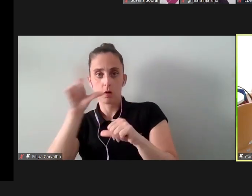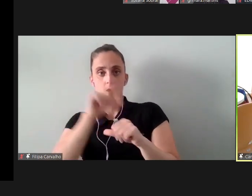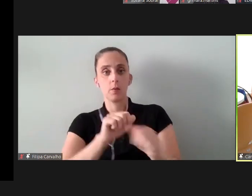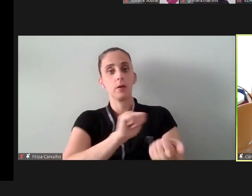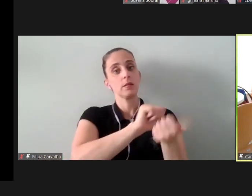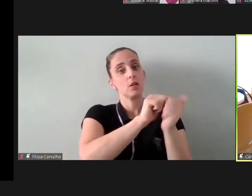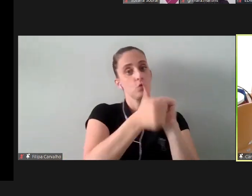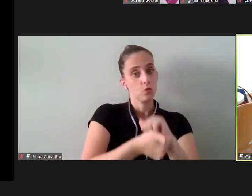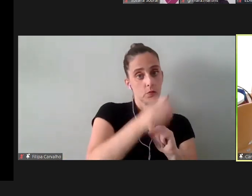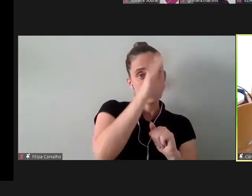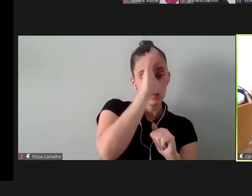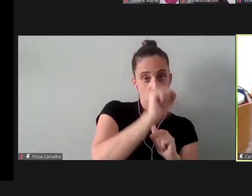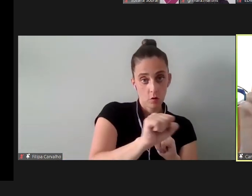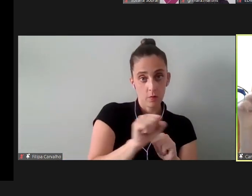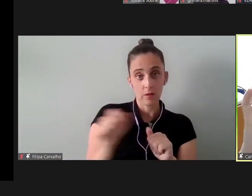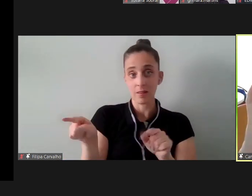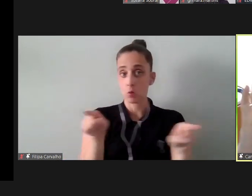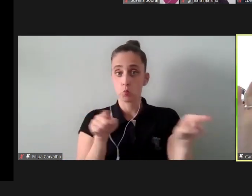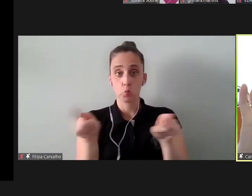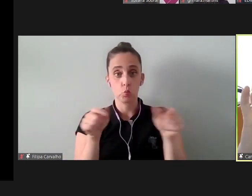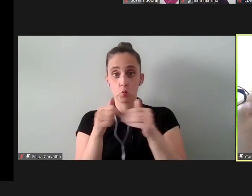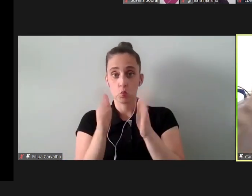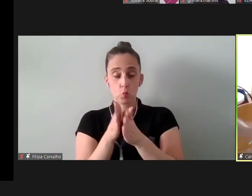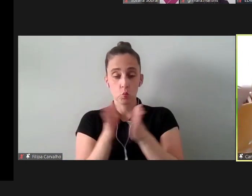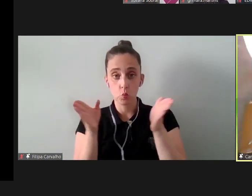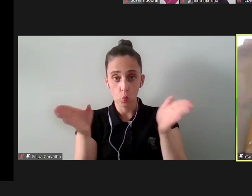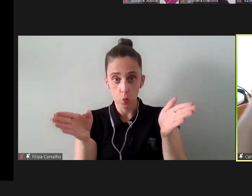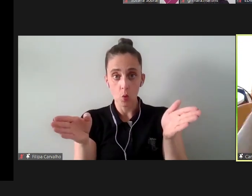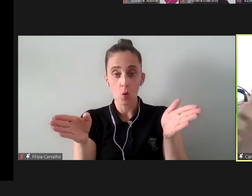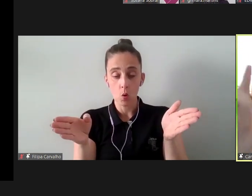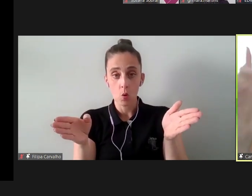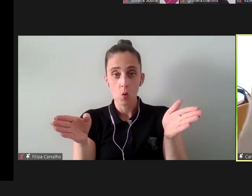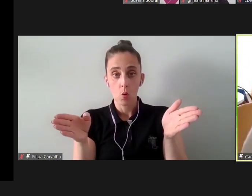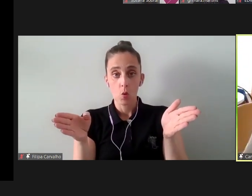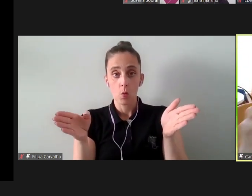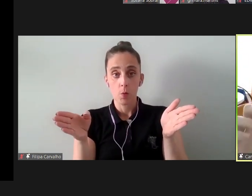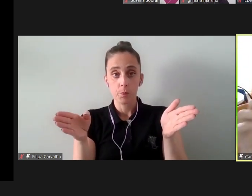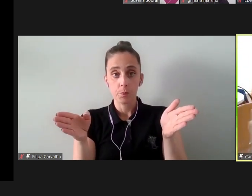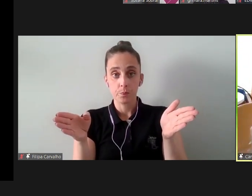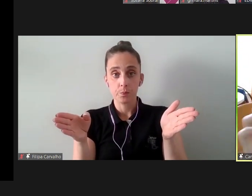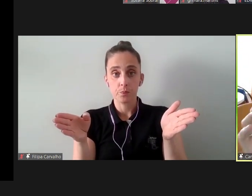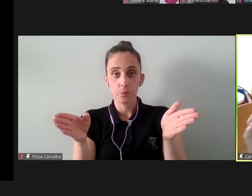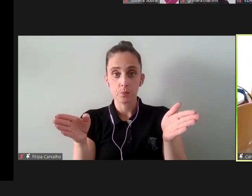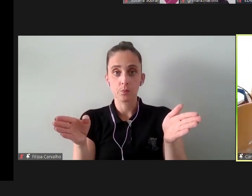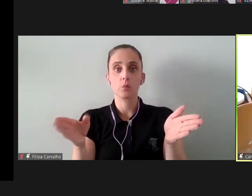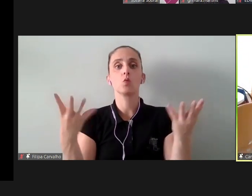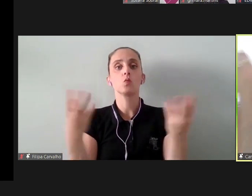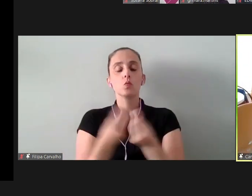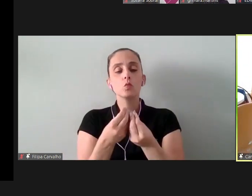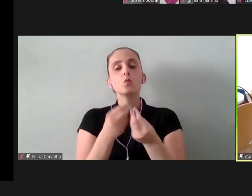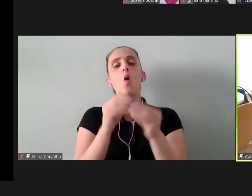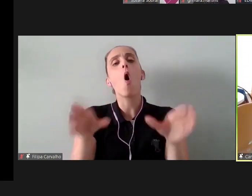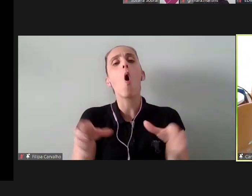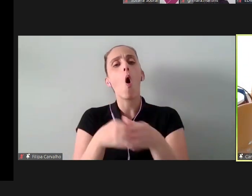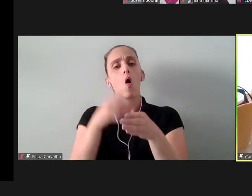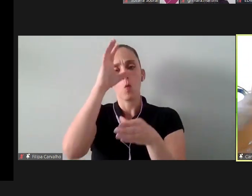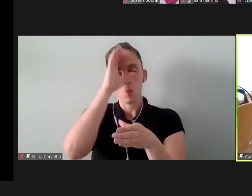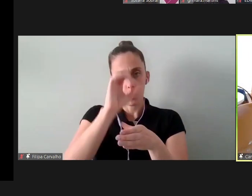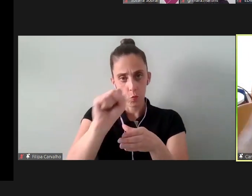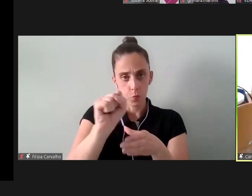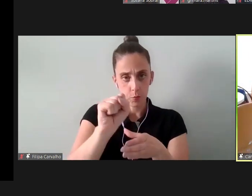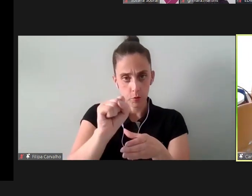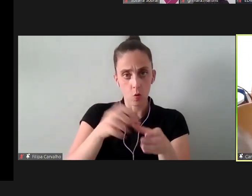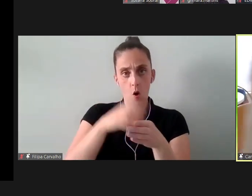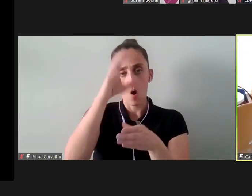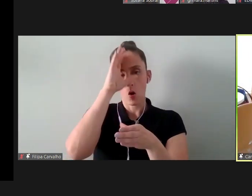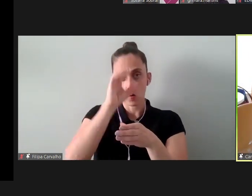transformação governamental, normalmente toda essa jornada é realizada com o órgão público. Então, o órgão público conduz,